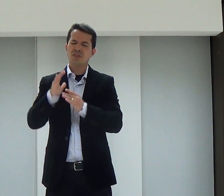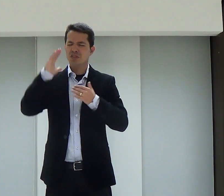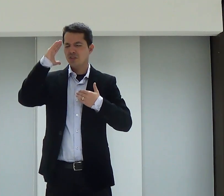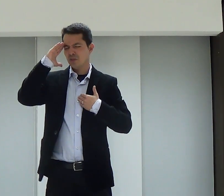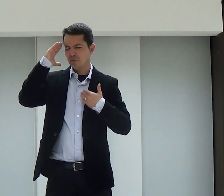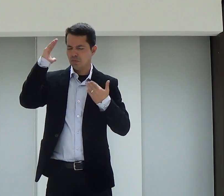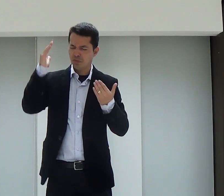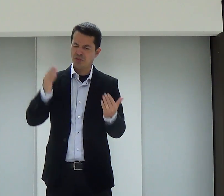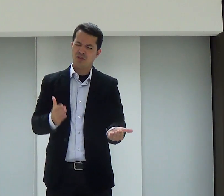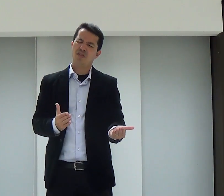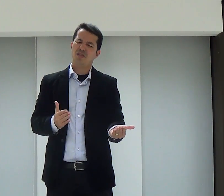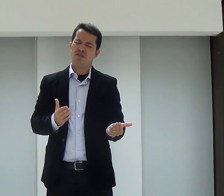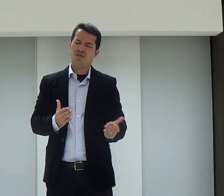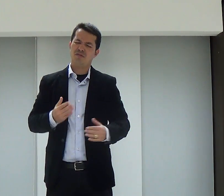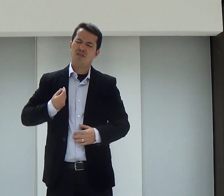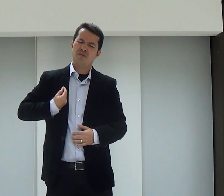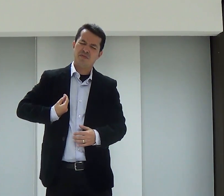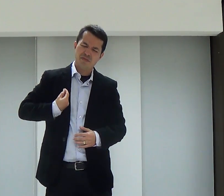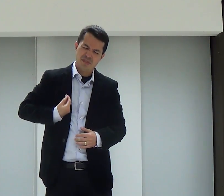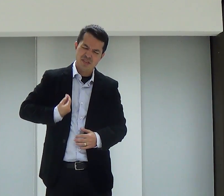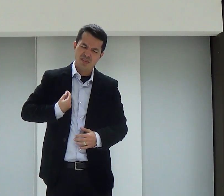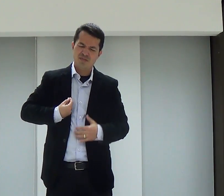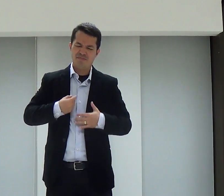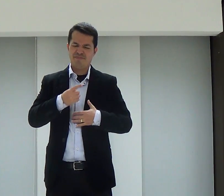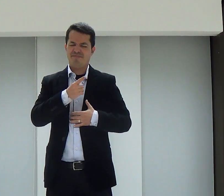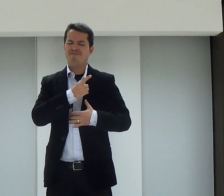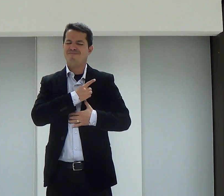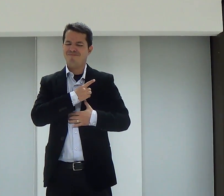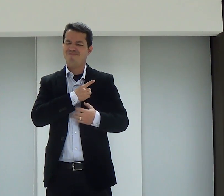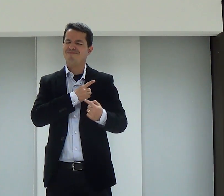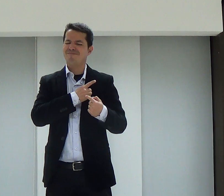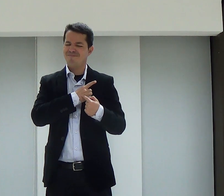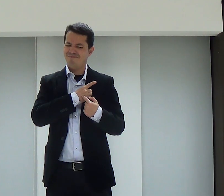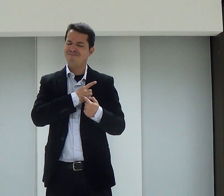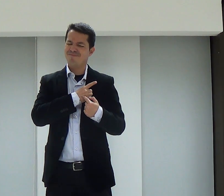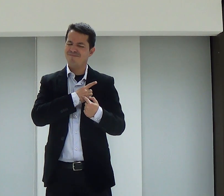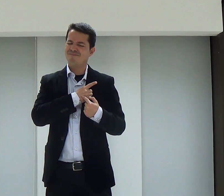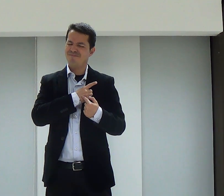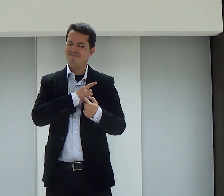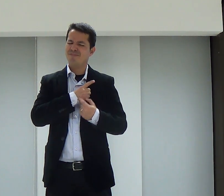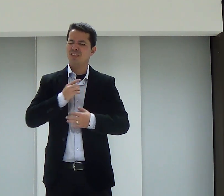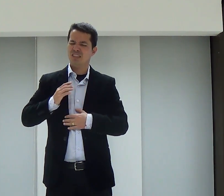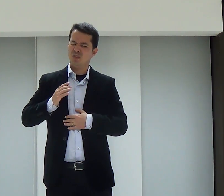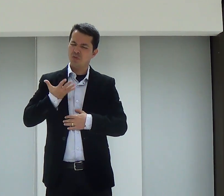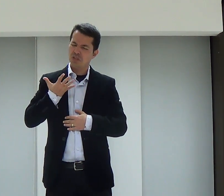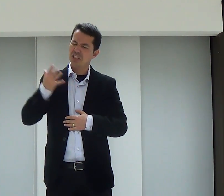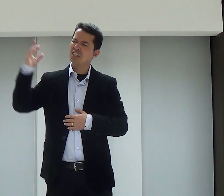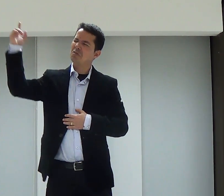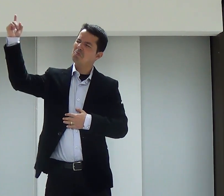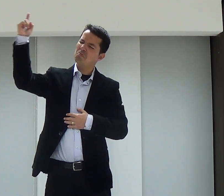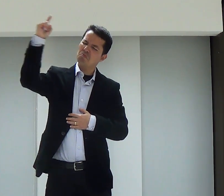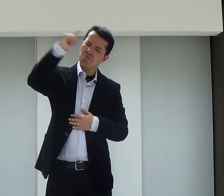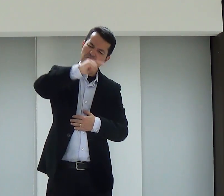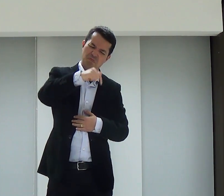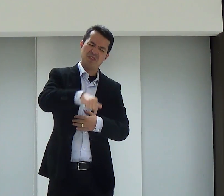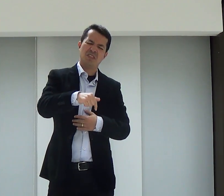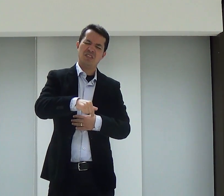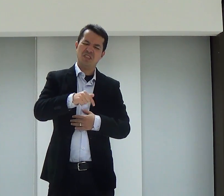Senhor Jesus, nós queremos te agradecer pela vida do Donald, cara. Ele teve coragem